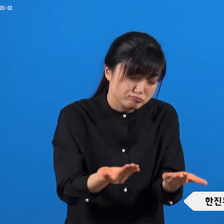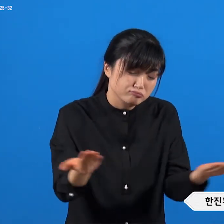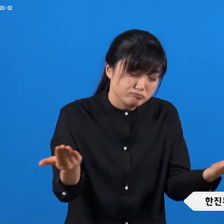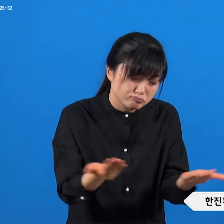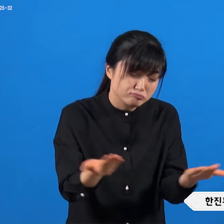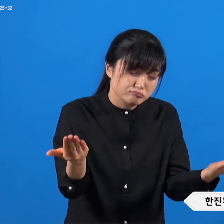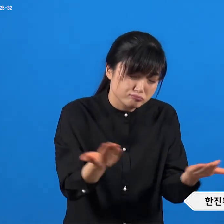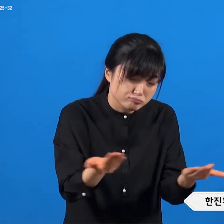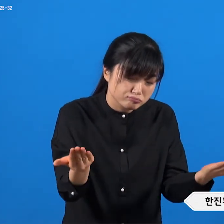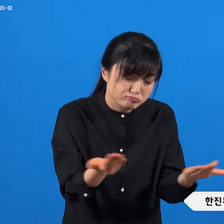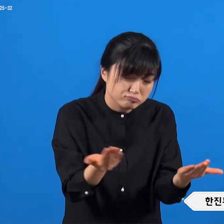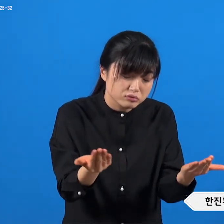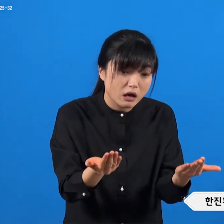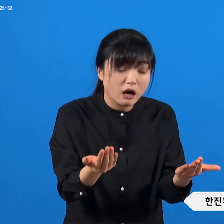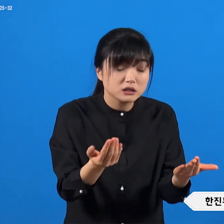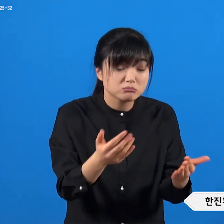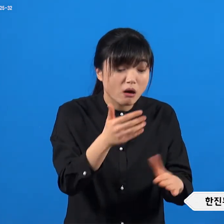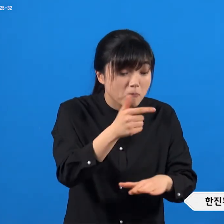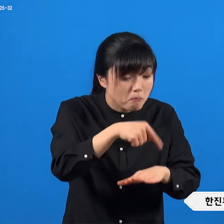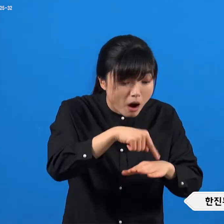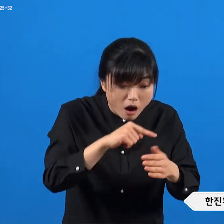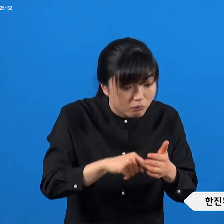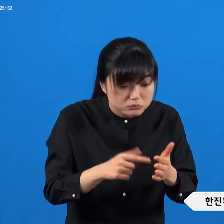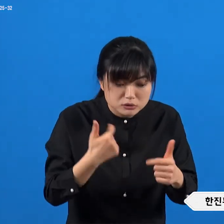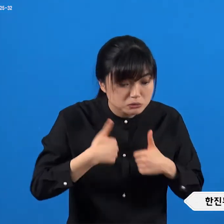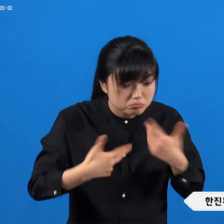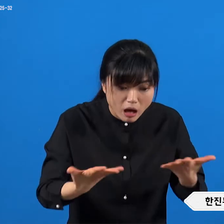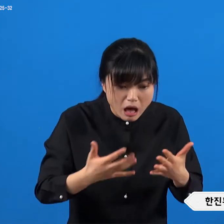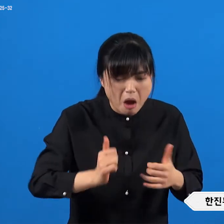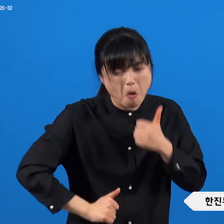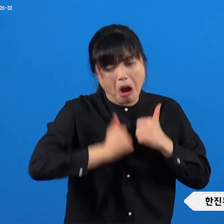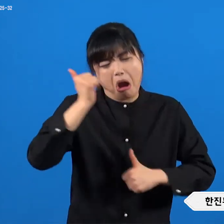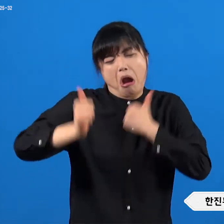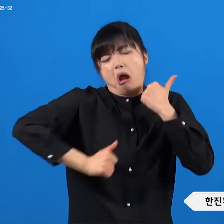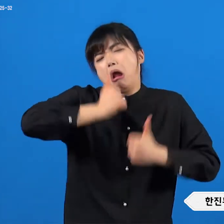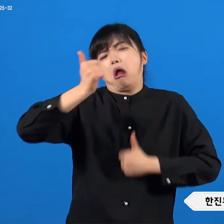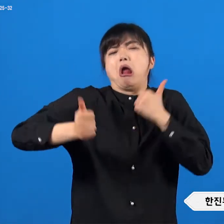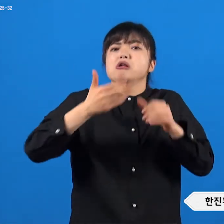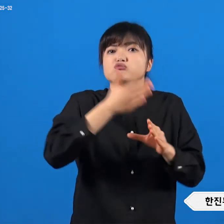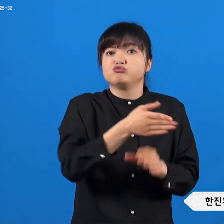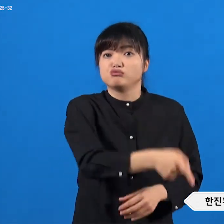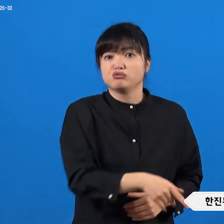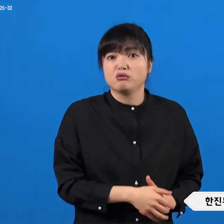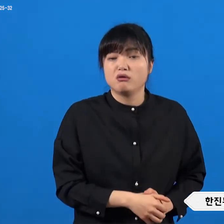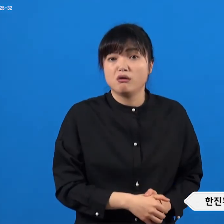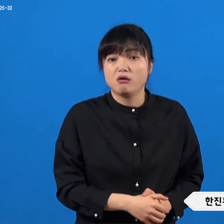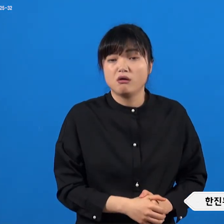잘 해놓고는 마음에는 아무 기쁨도 없고 화만 내고 있어요.